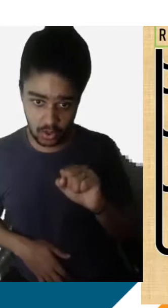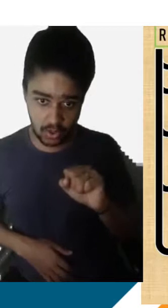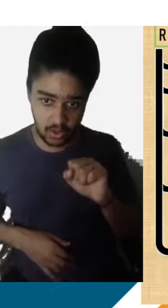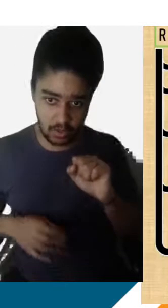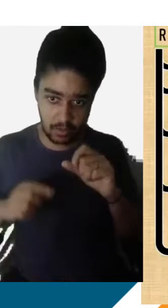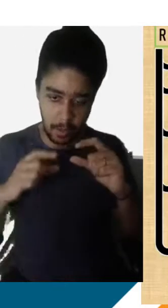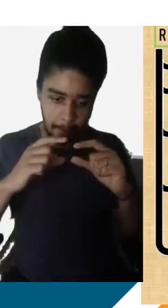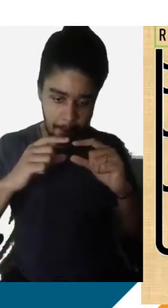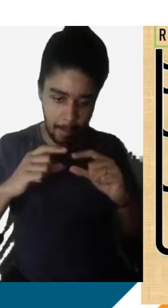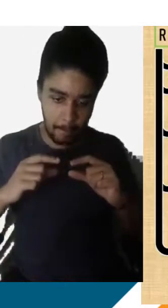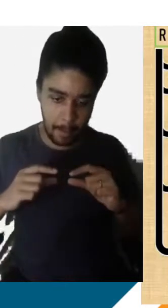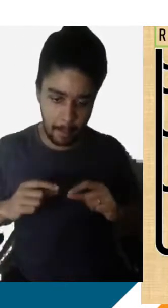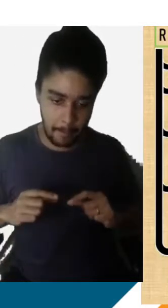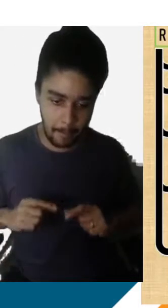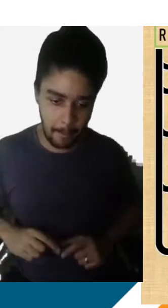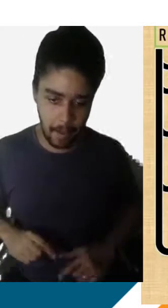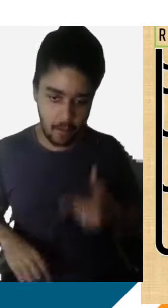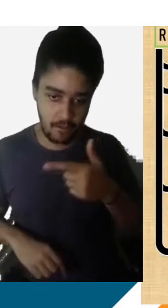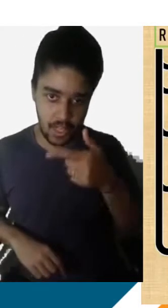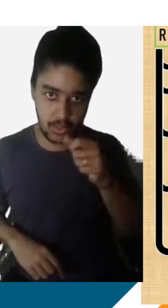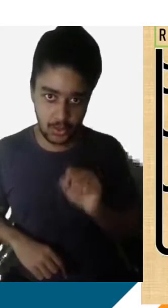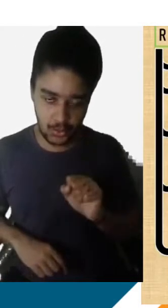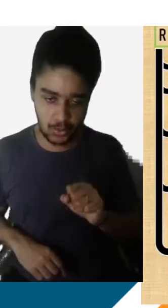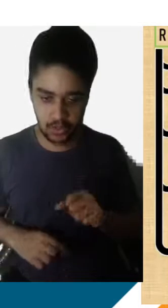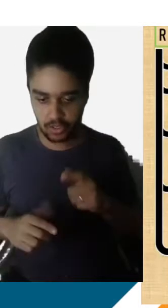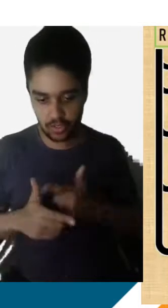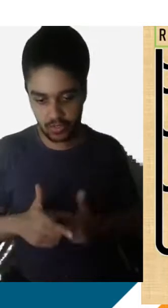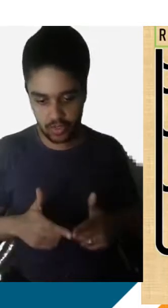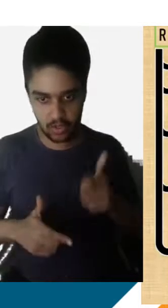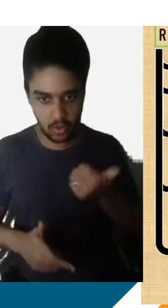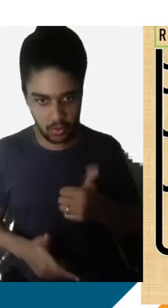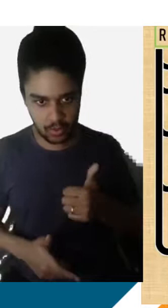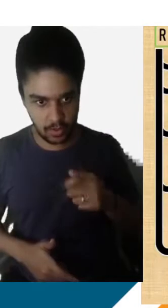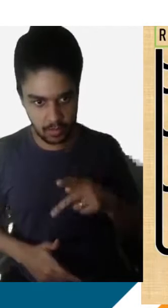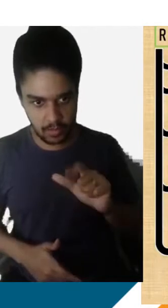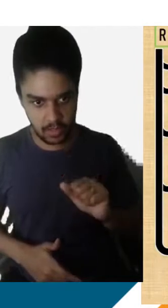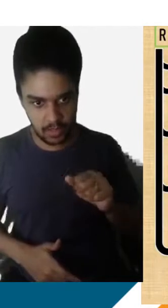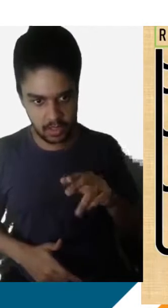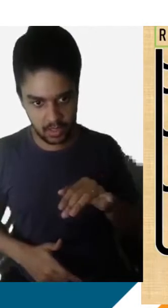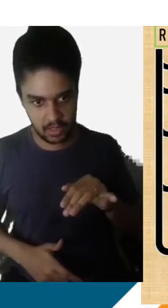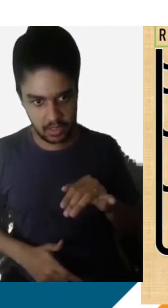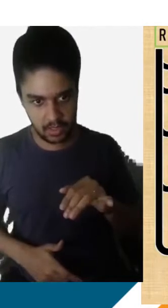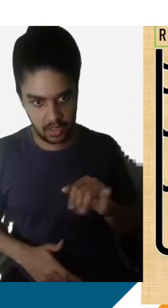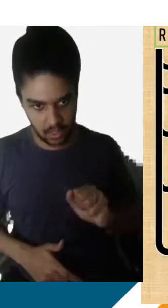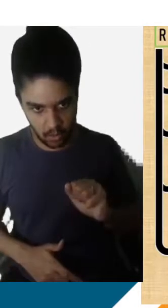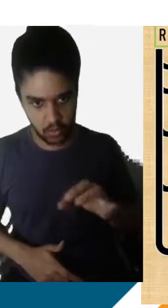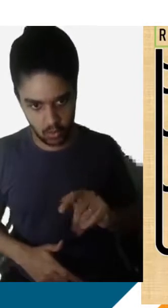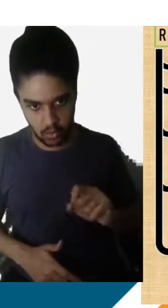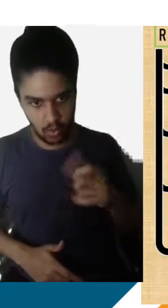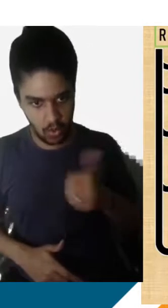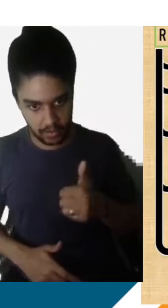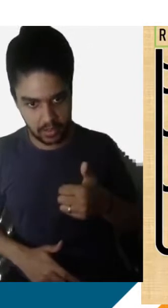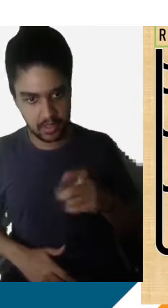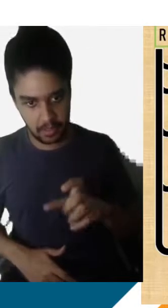28 compartimentos de relevo, né, sendo subdivididos aí em 11 planaltos, 11 depressões